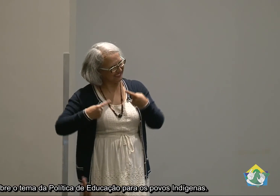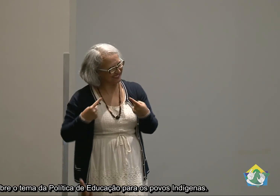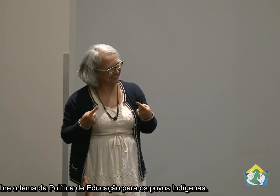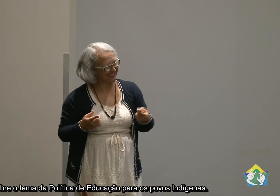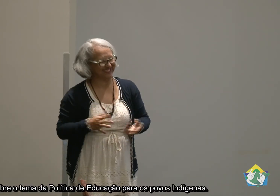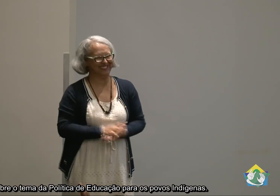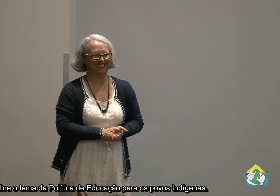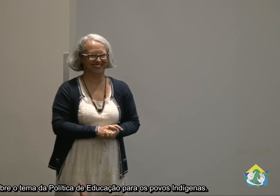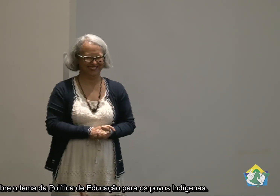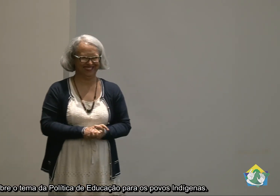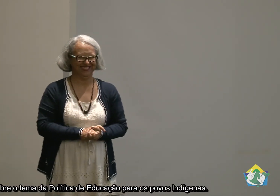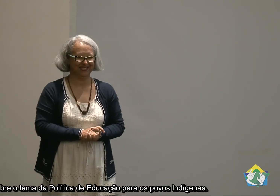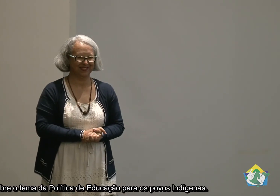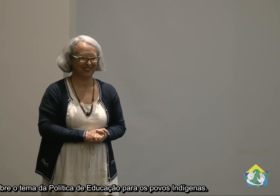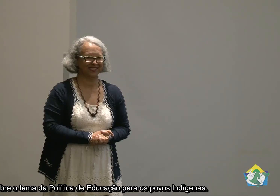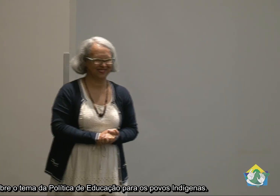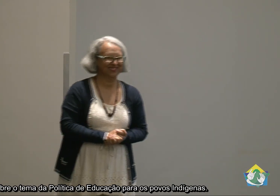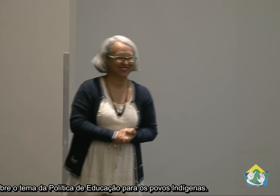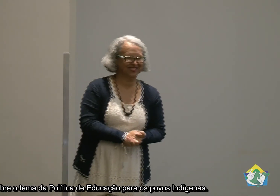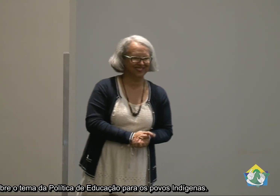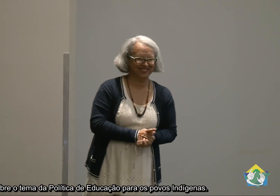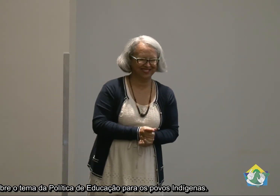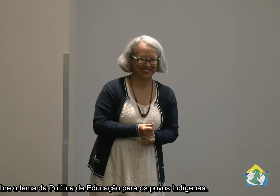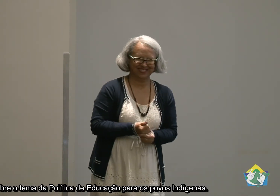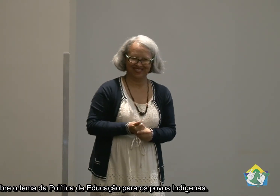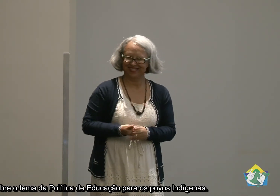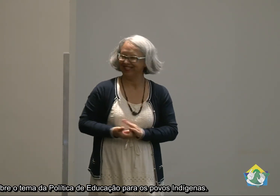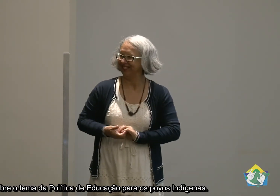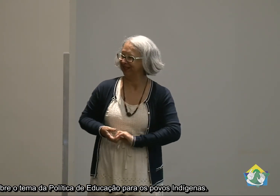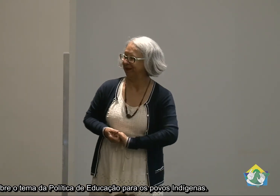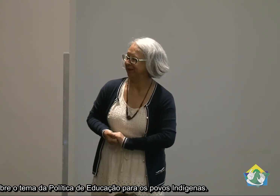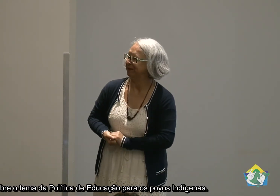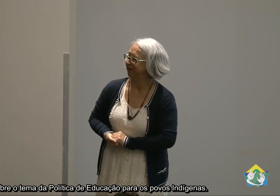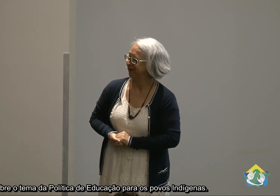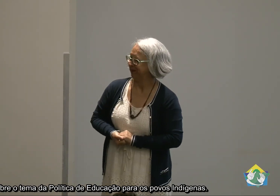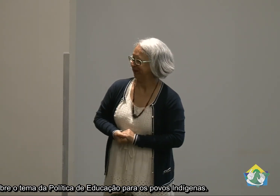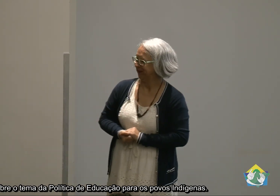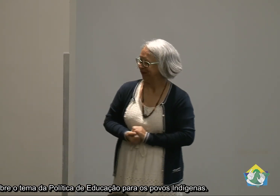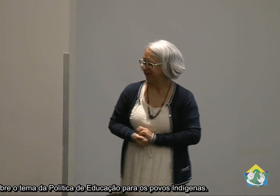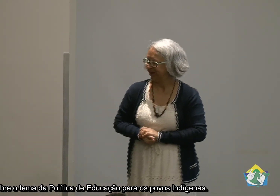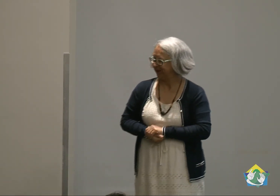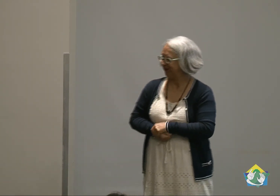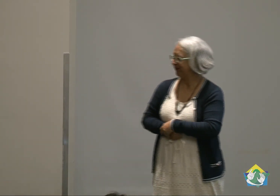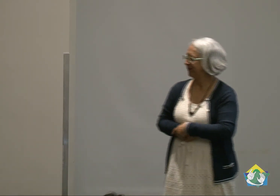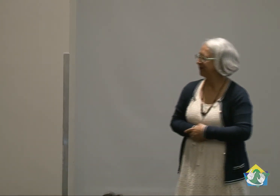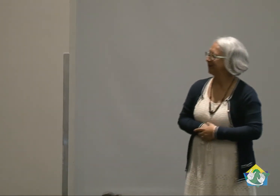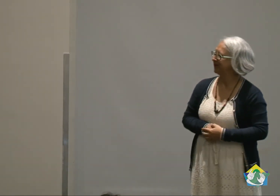Sobre o tema da política de educação para os povos indígenas.